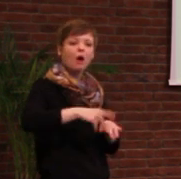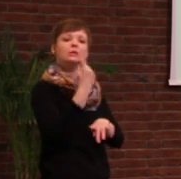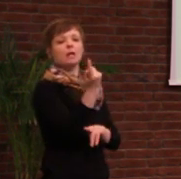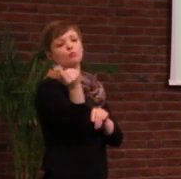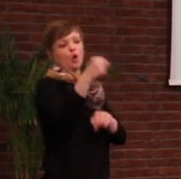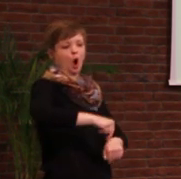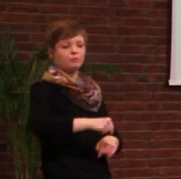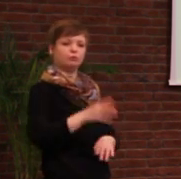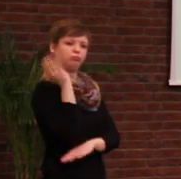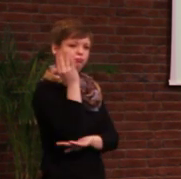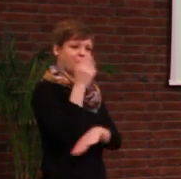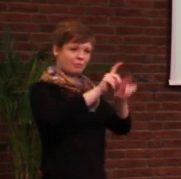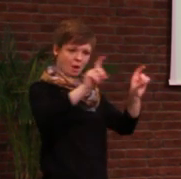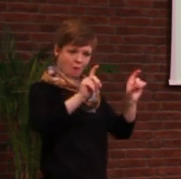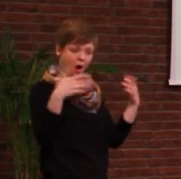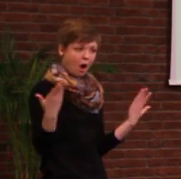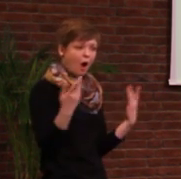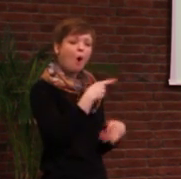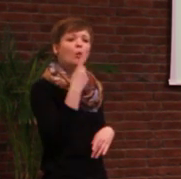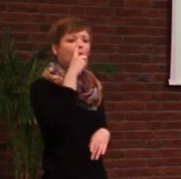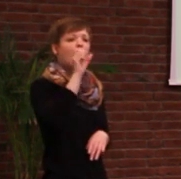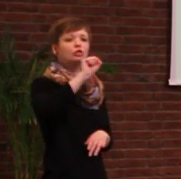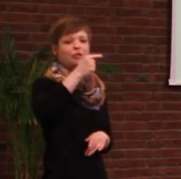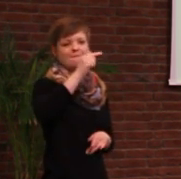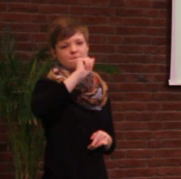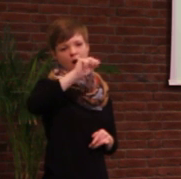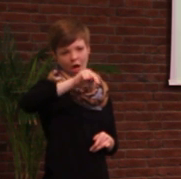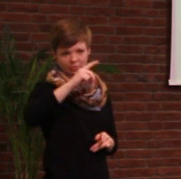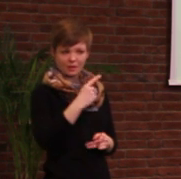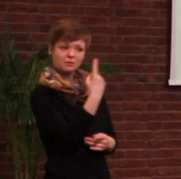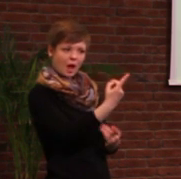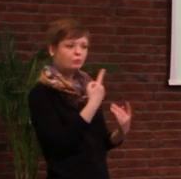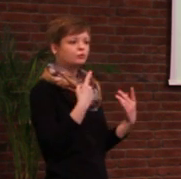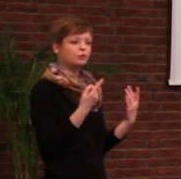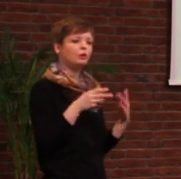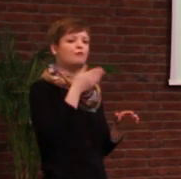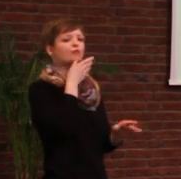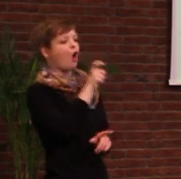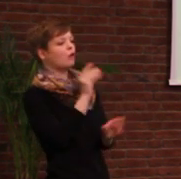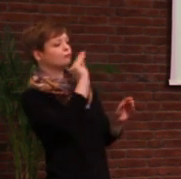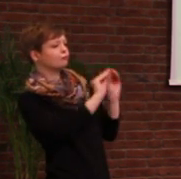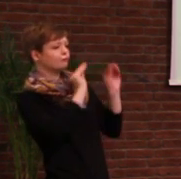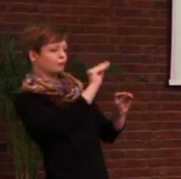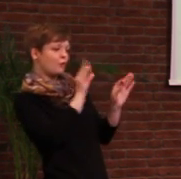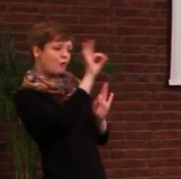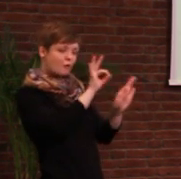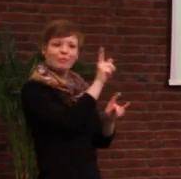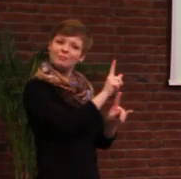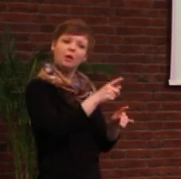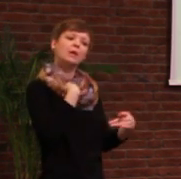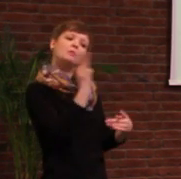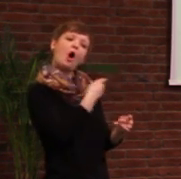wird. Wir unterstützen aber Stefan nicht nur mit Worten, sondern wir wollen auch tatkräftig unterstützen. Wir werden euch einen